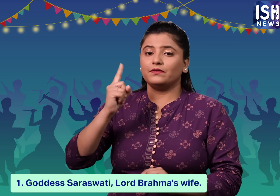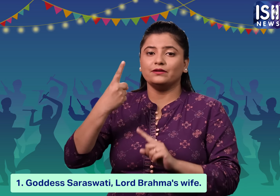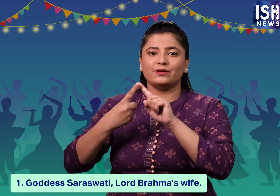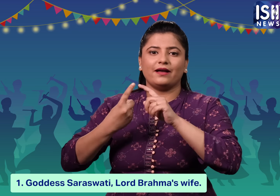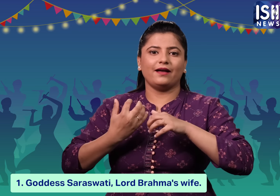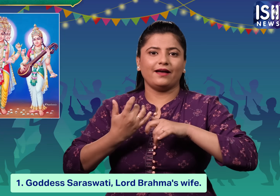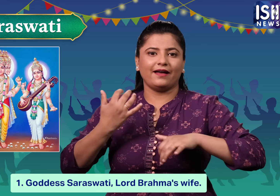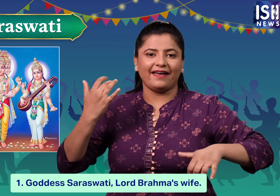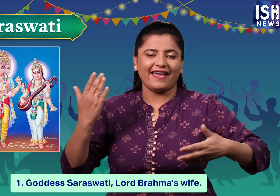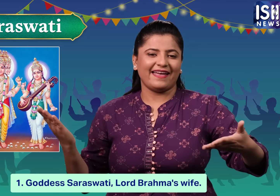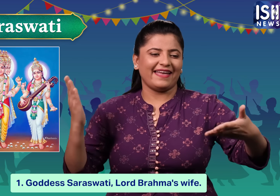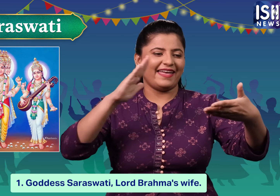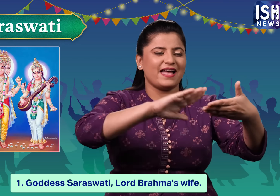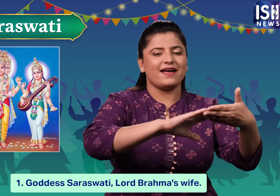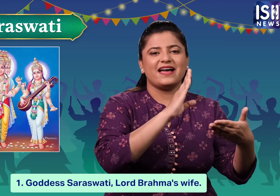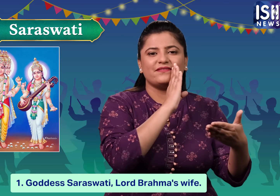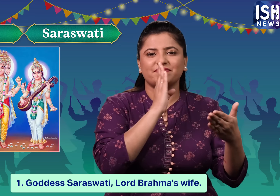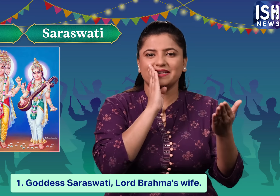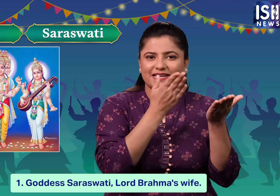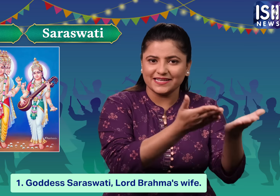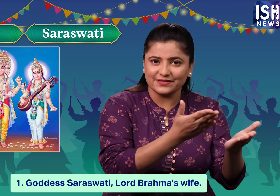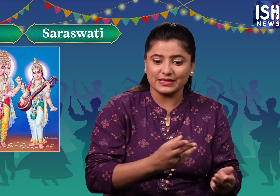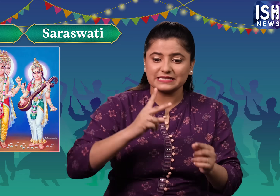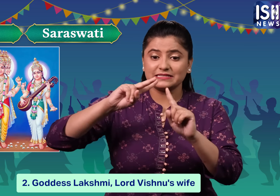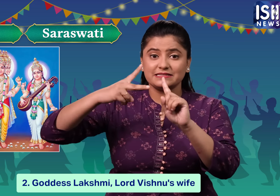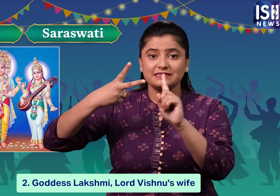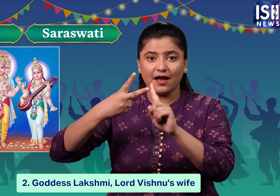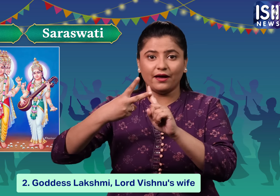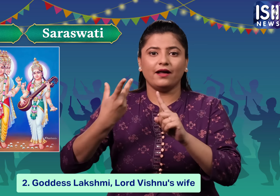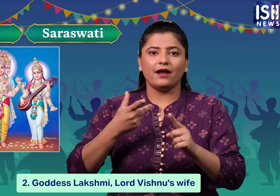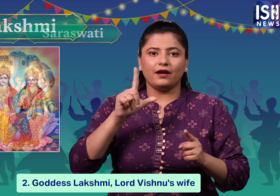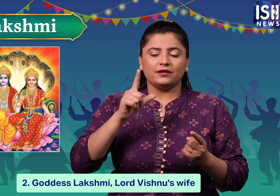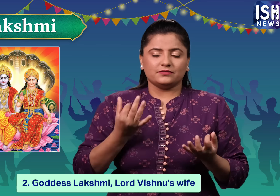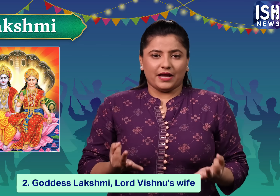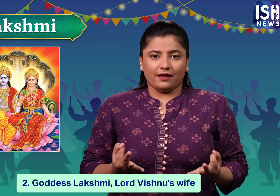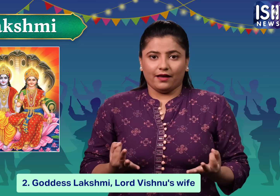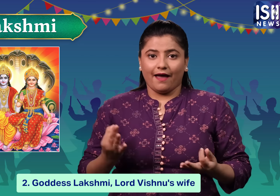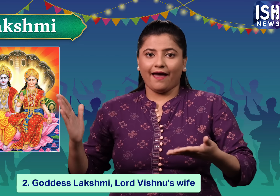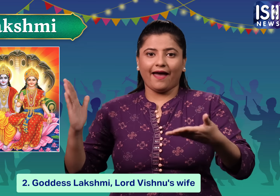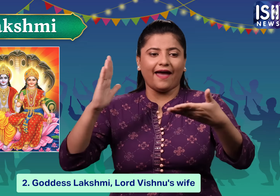देवी सरस्वती ब्रह्मदेव की पत्नी, देवी लक्ष्मी भगवान विष्णु की पत्नी